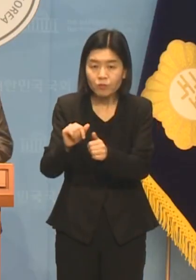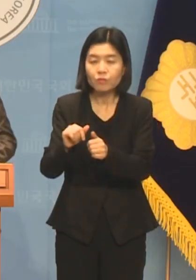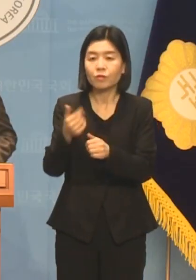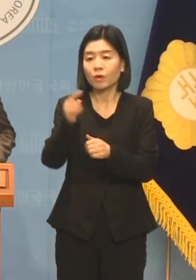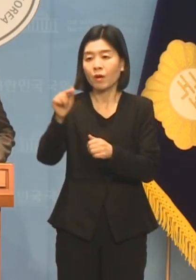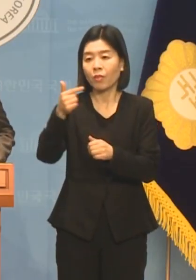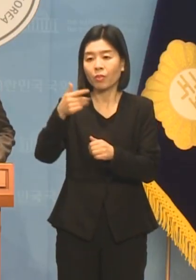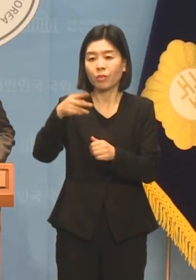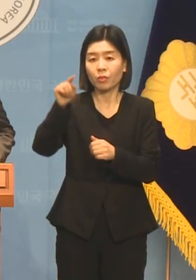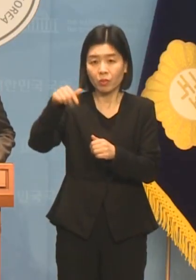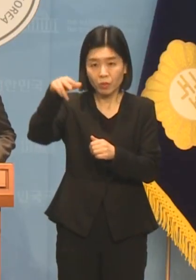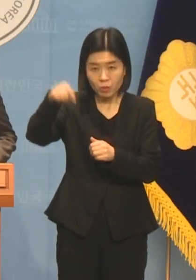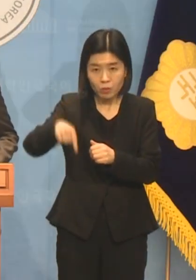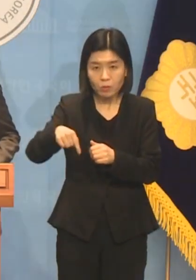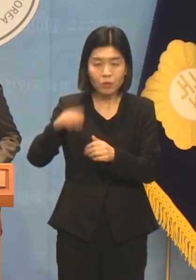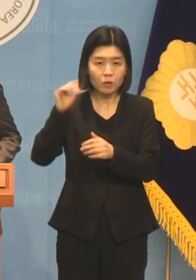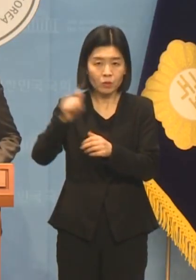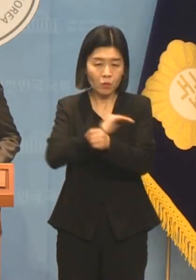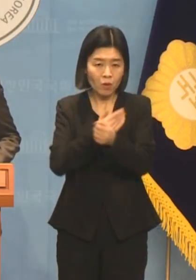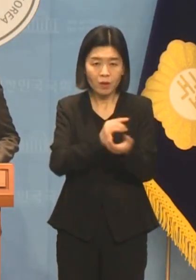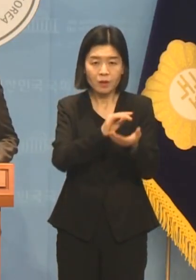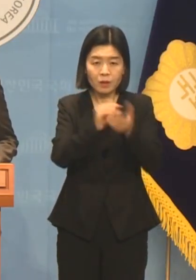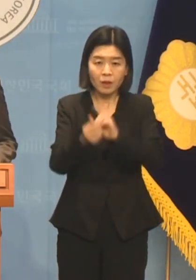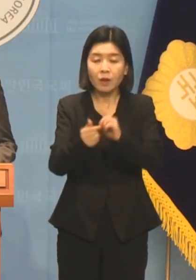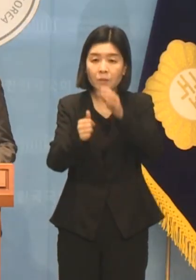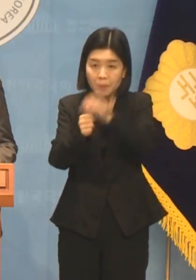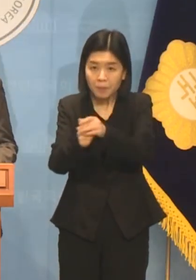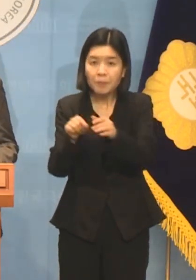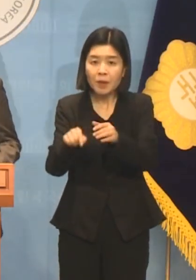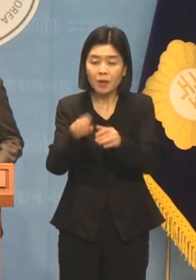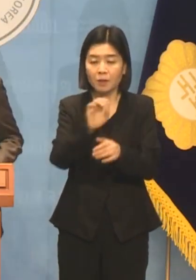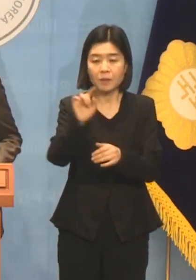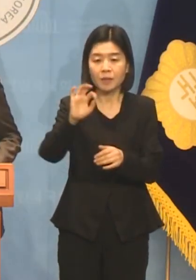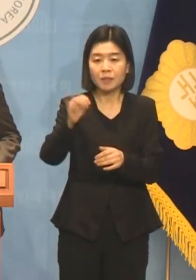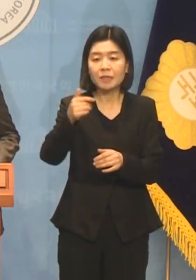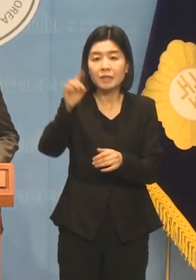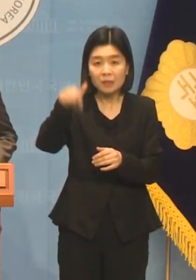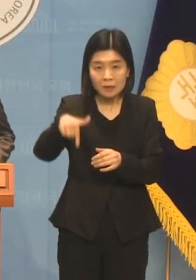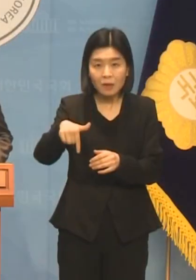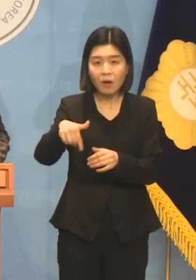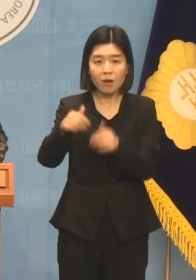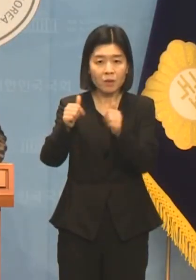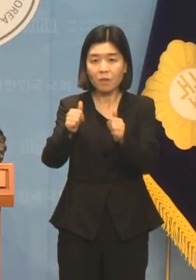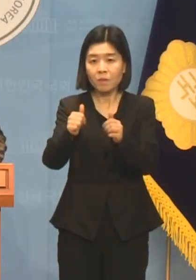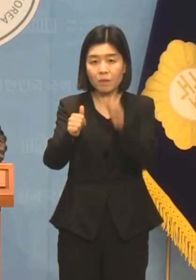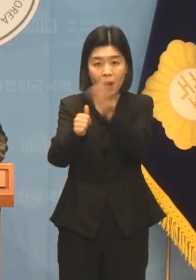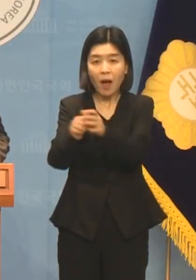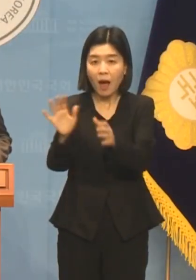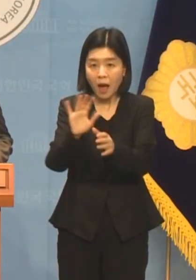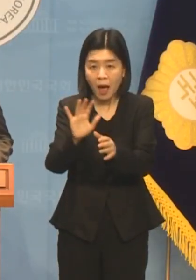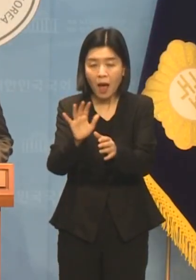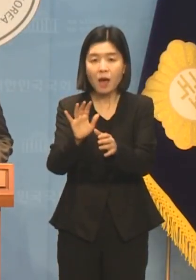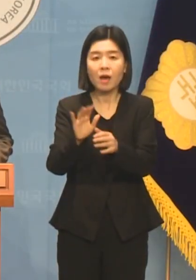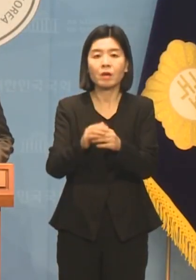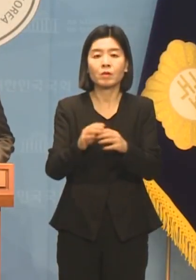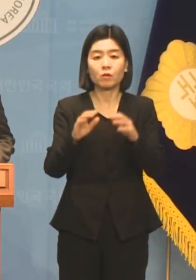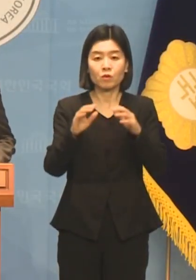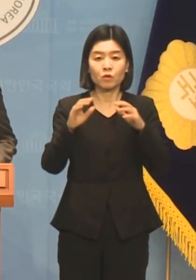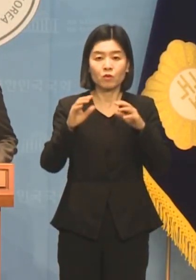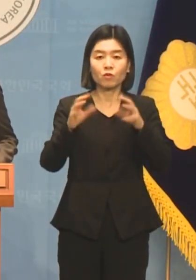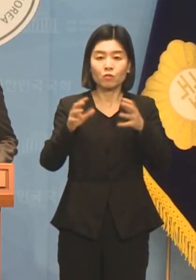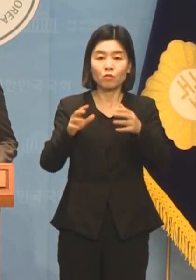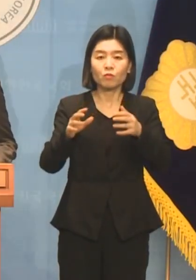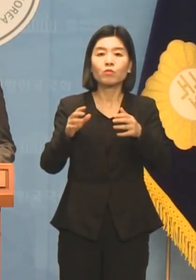한덕수 대통령 권한대행뿐만 아니라 만약 후보자를 임명하지 않으면은 줄줄이 후순위 국무위원을